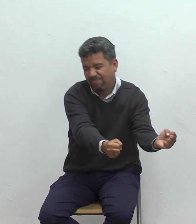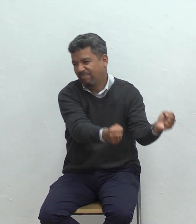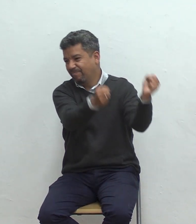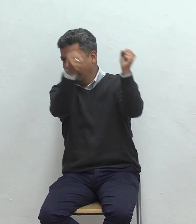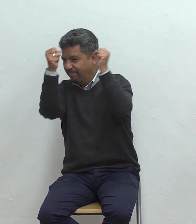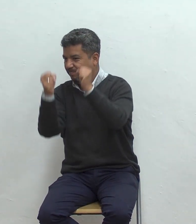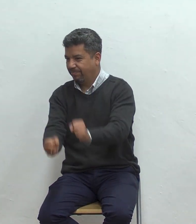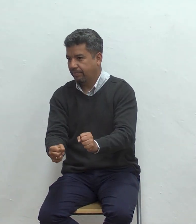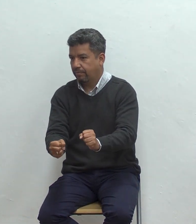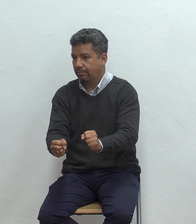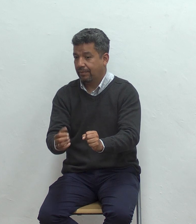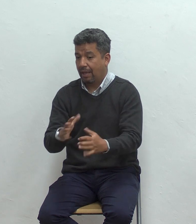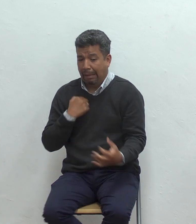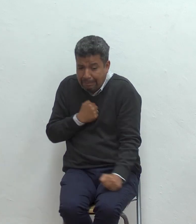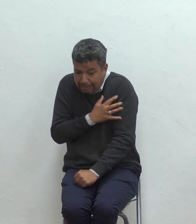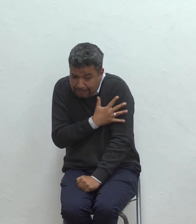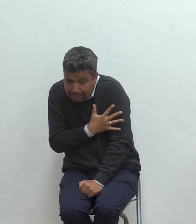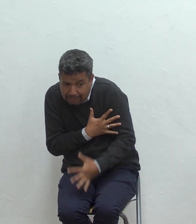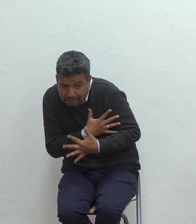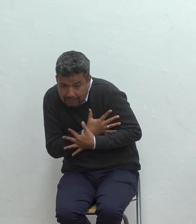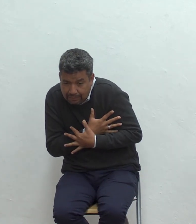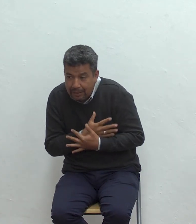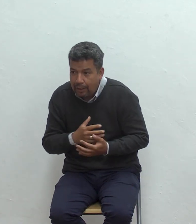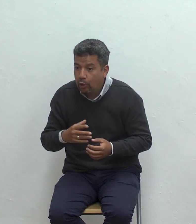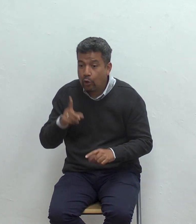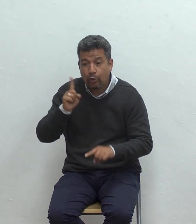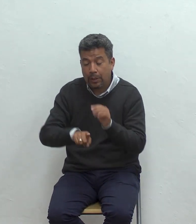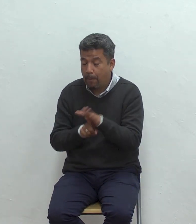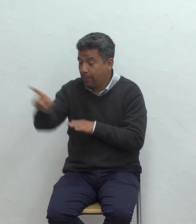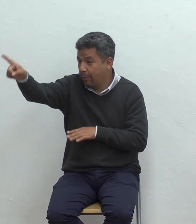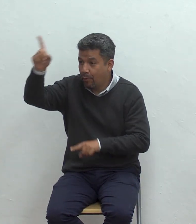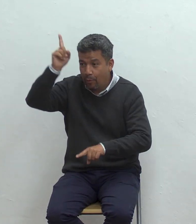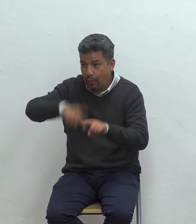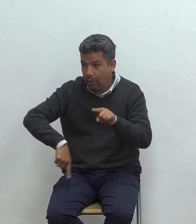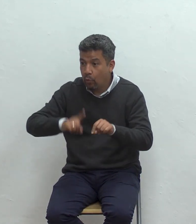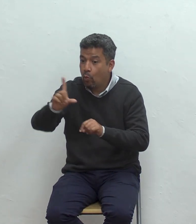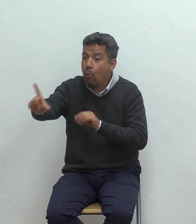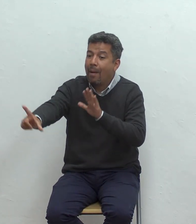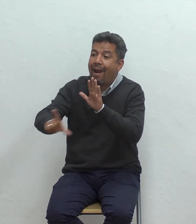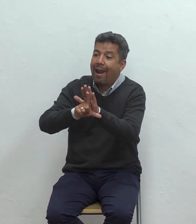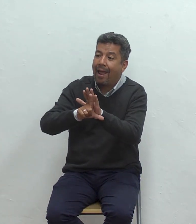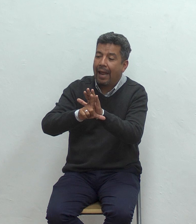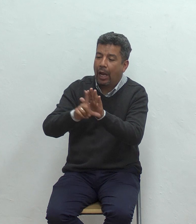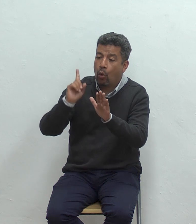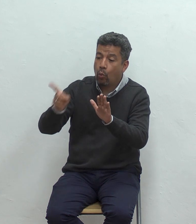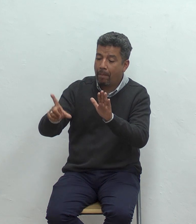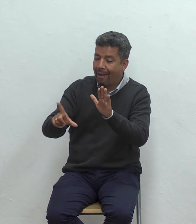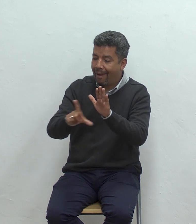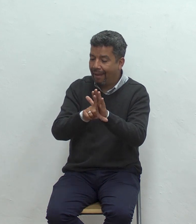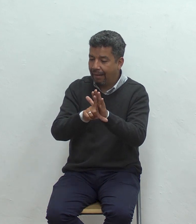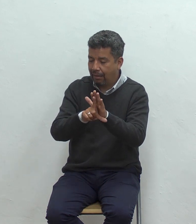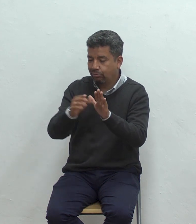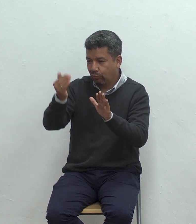mujer ya no tiene escapatoria. Porque la ley,